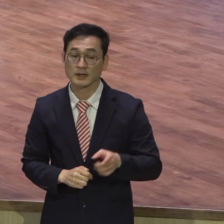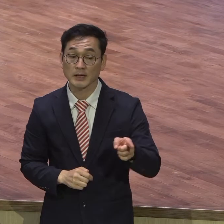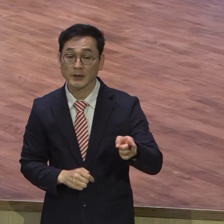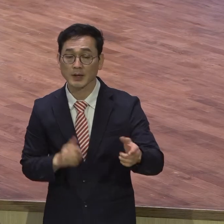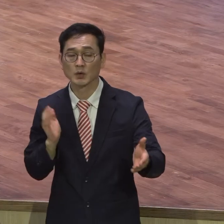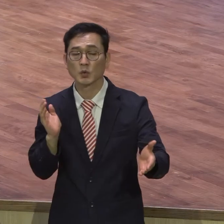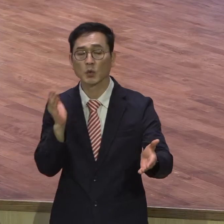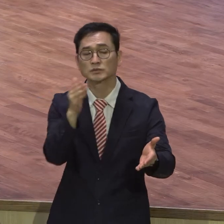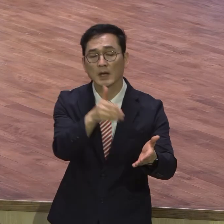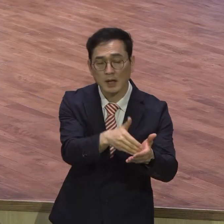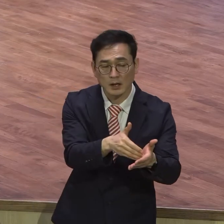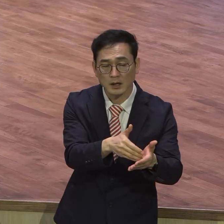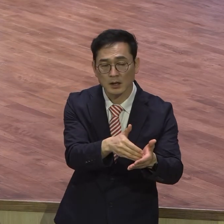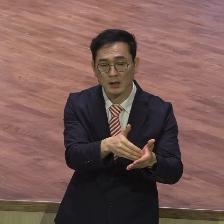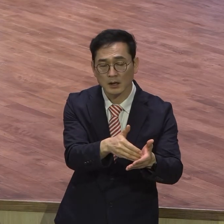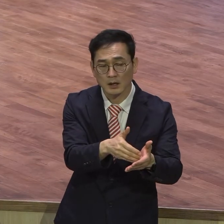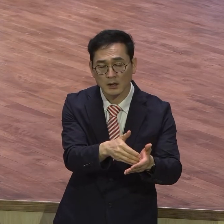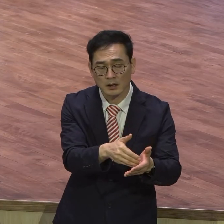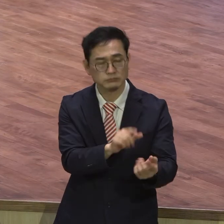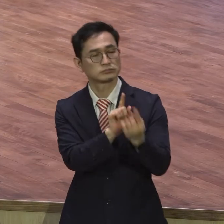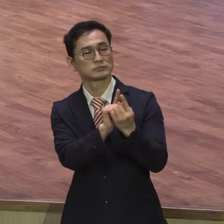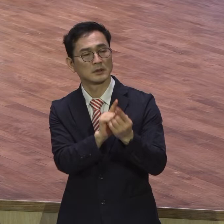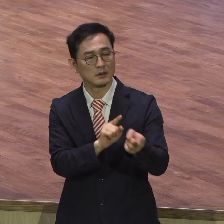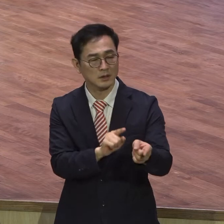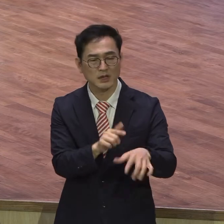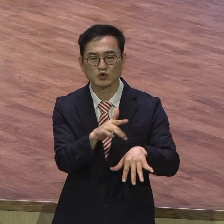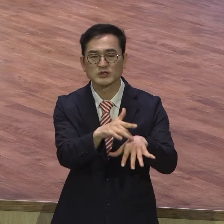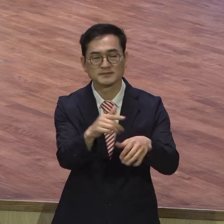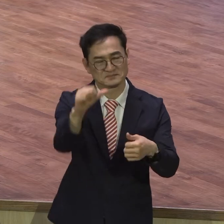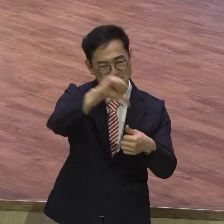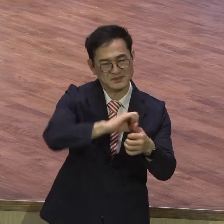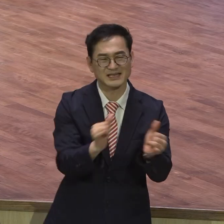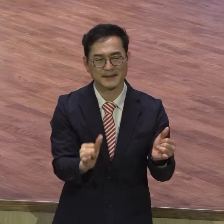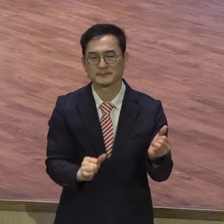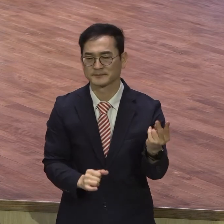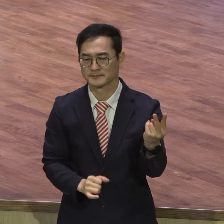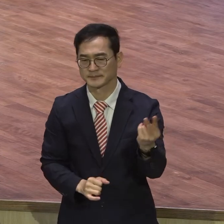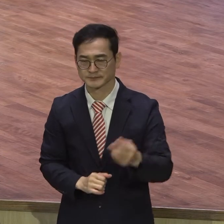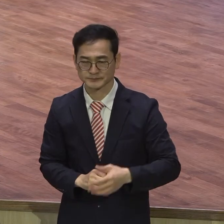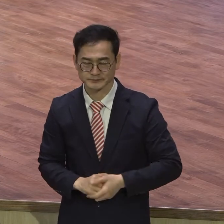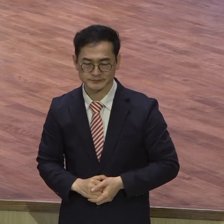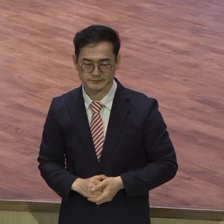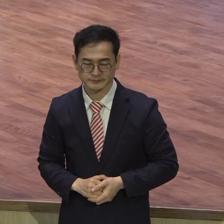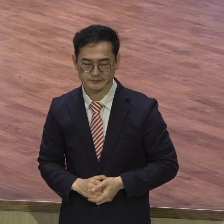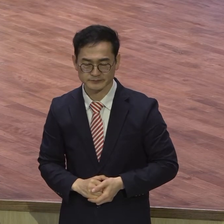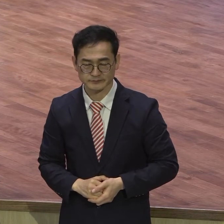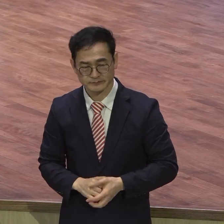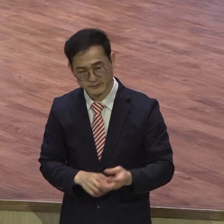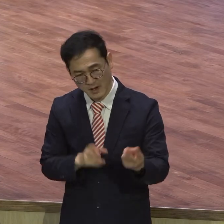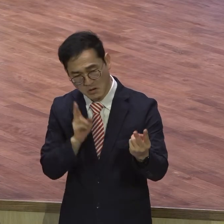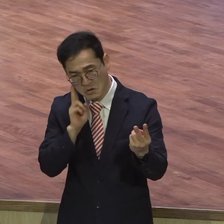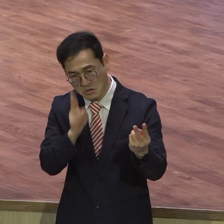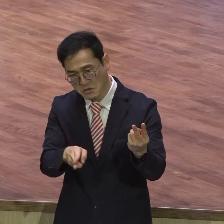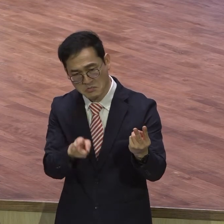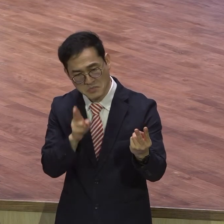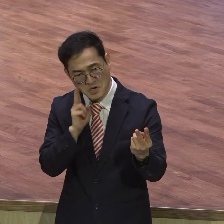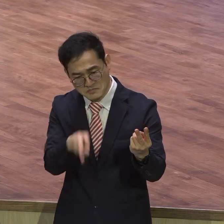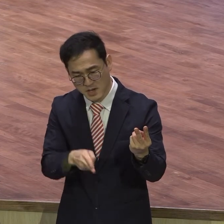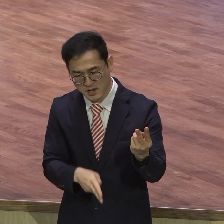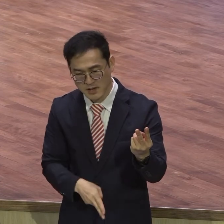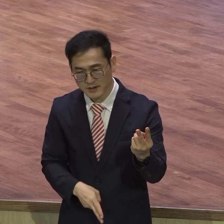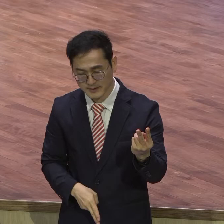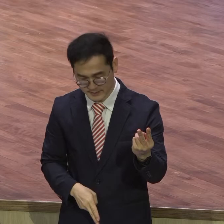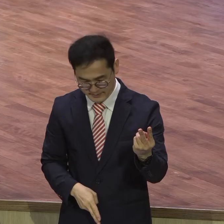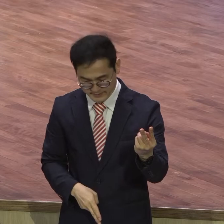도착하자마자 귀신 들린 자 나들을 만납니다 이들의 상태는 아주 심각했어요 마감